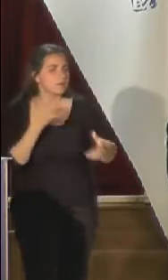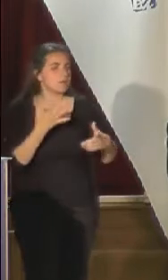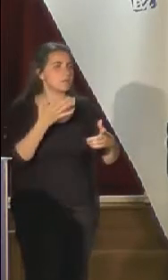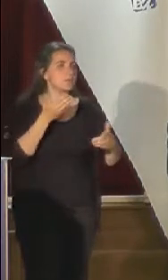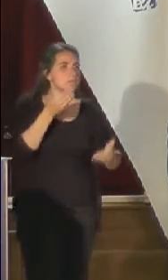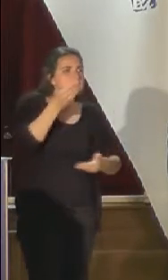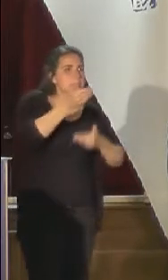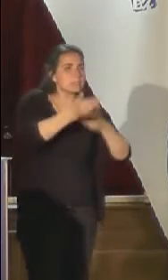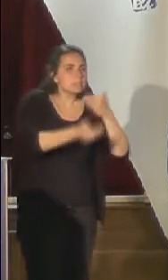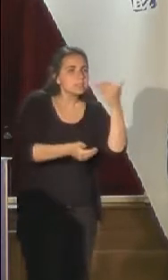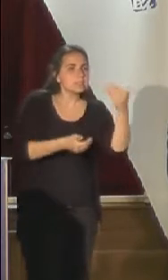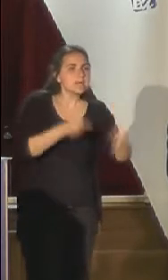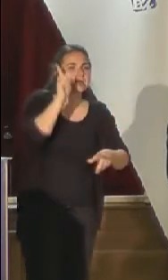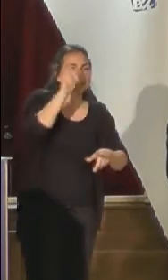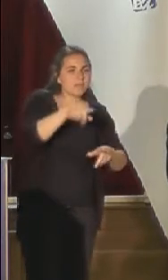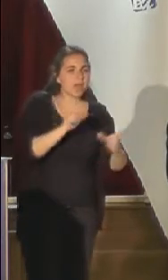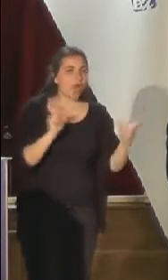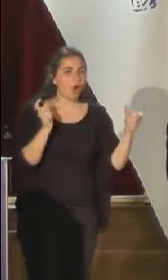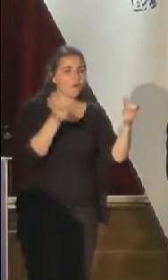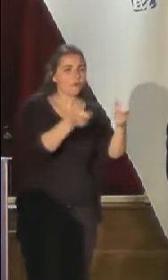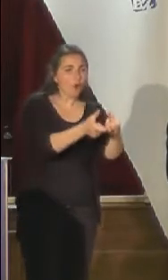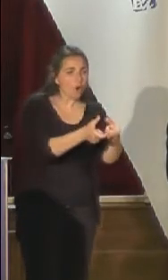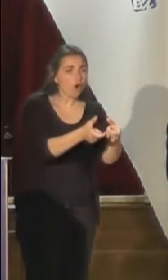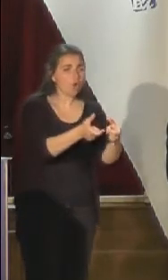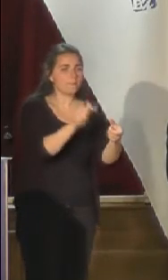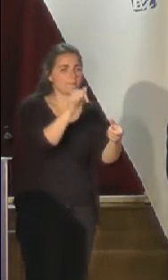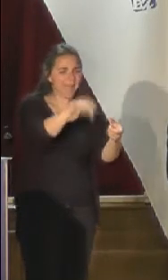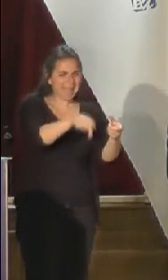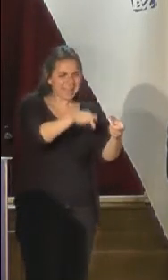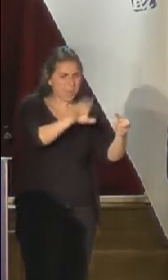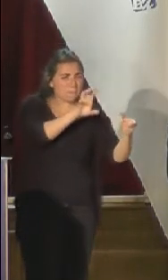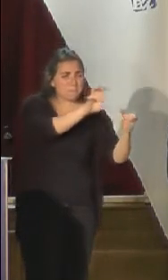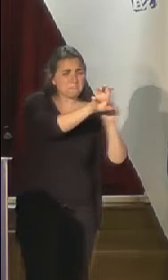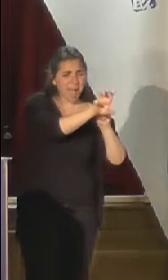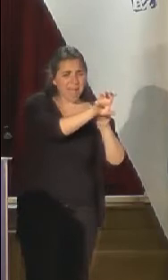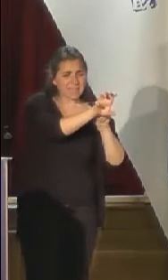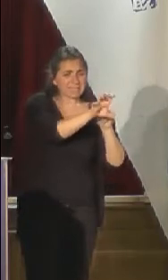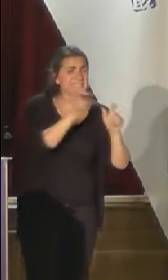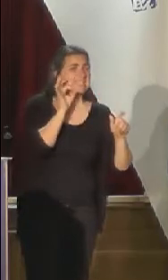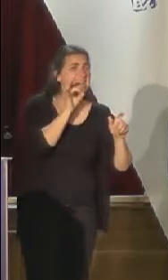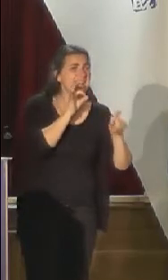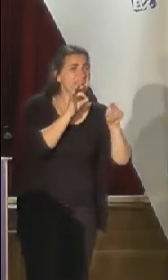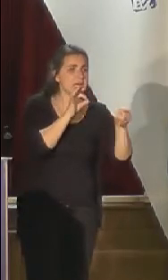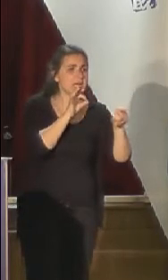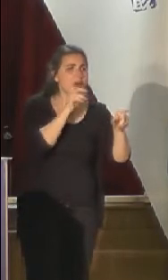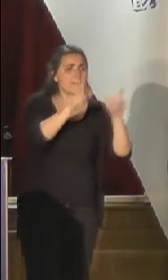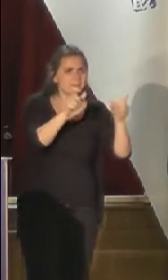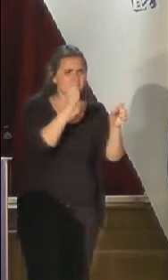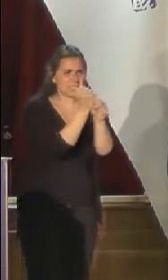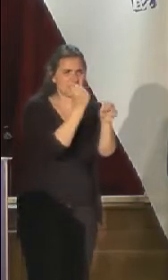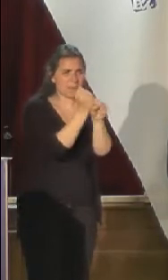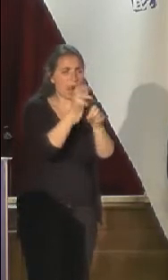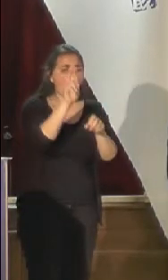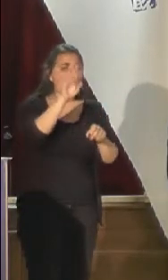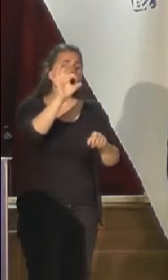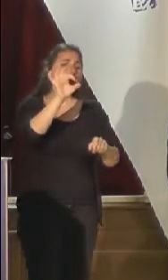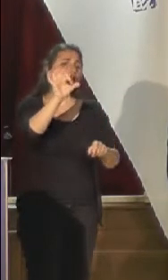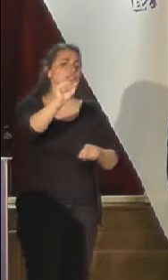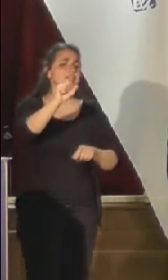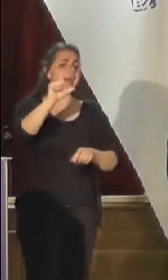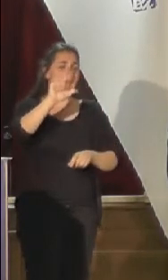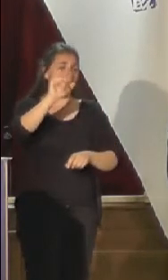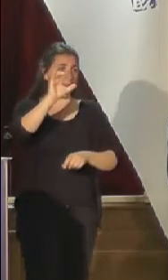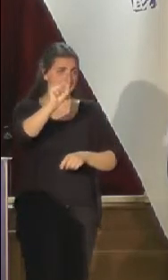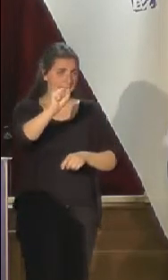proceso de loita contra os foros, porque neste país a xente do traballo, que decía Rosalía, cando a